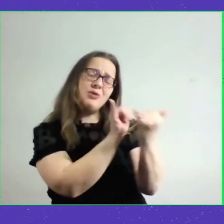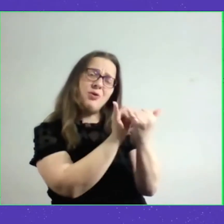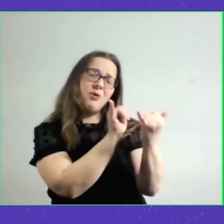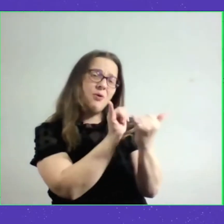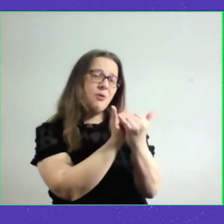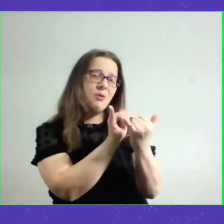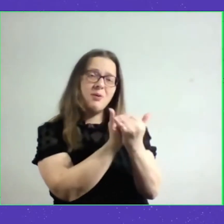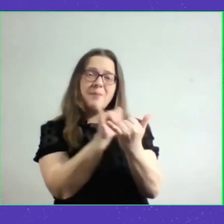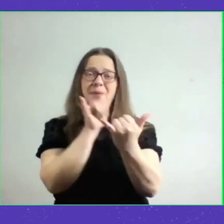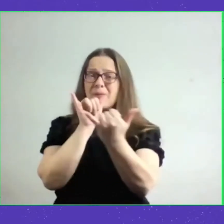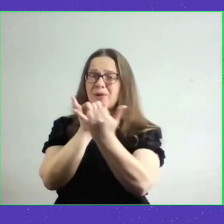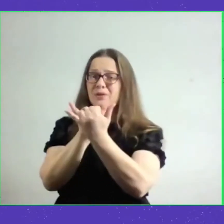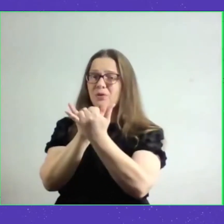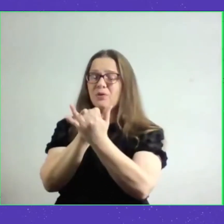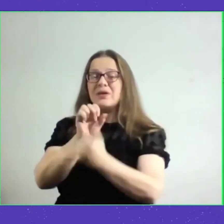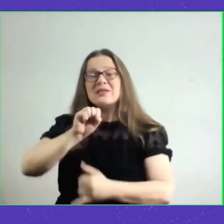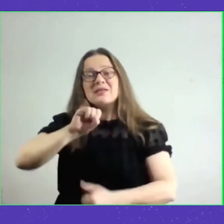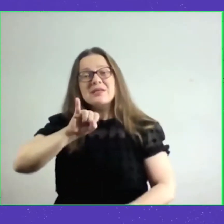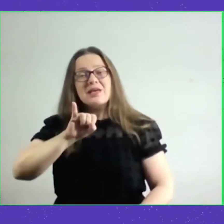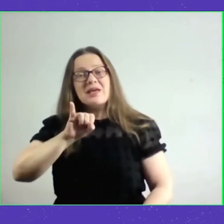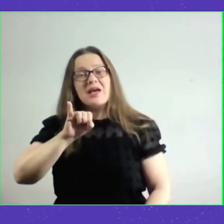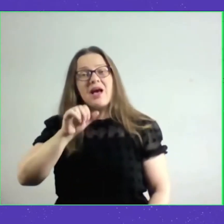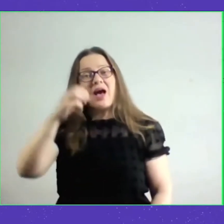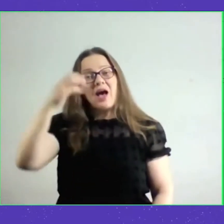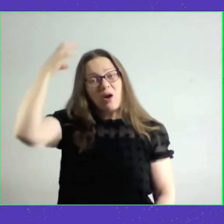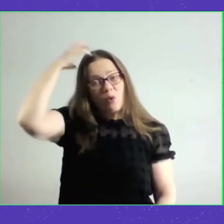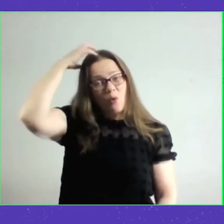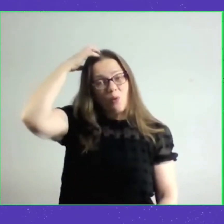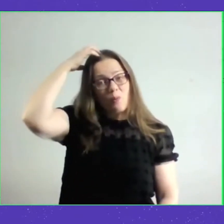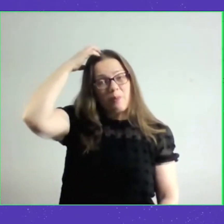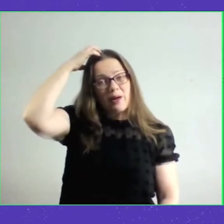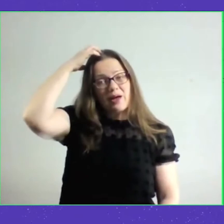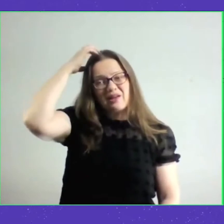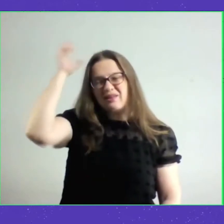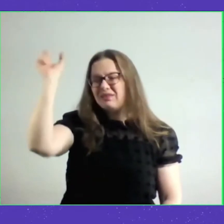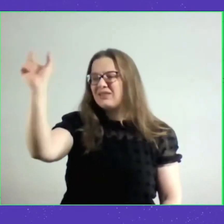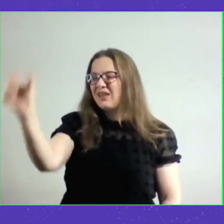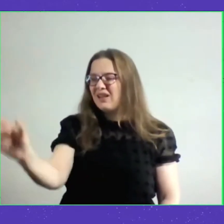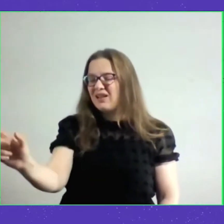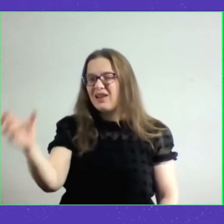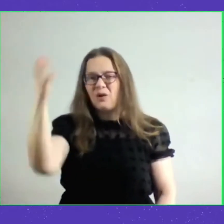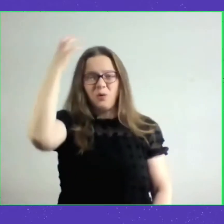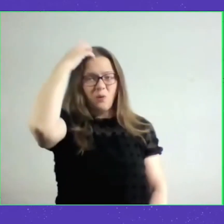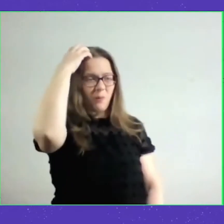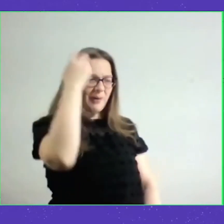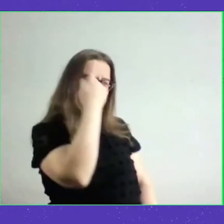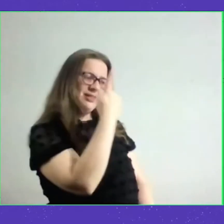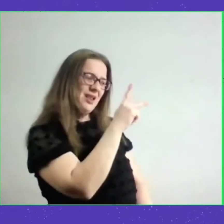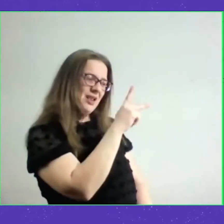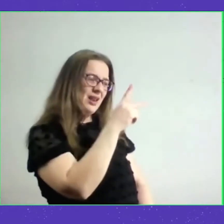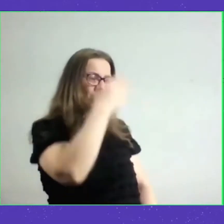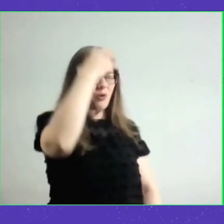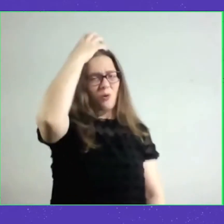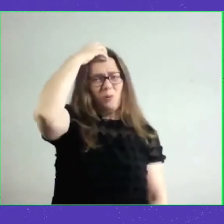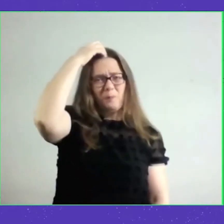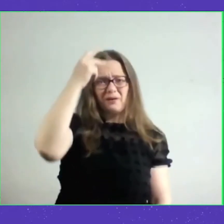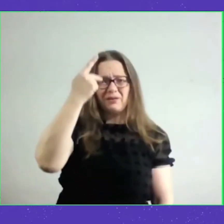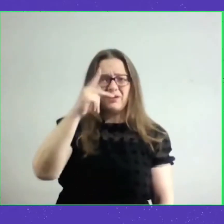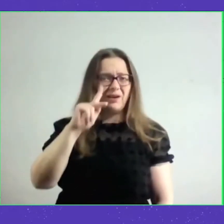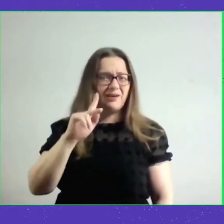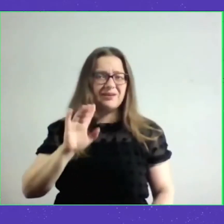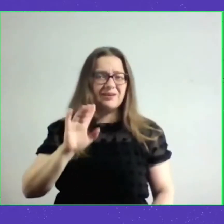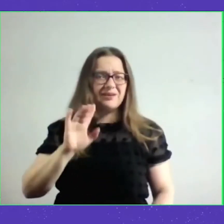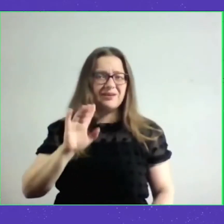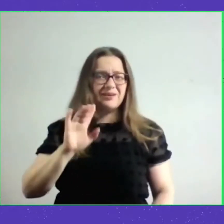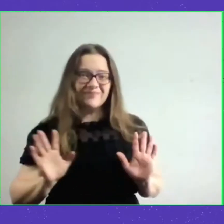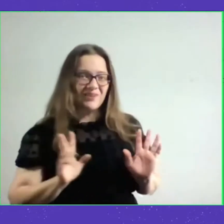meu irmão. Ah, a culpa é do meu filho. Não importa, gente. Se você ficar procurando quem é culpado, você não vai receber